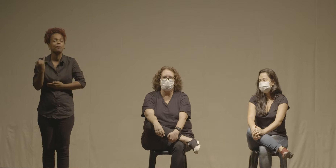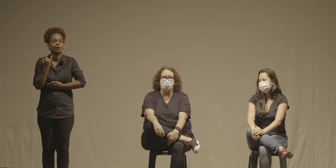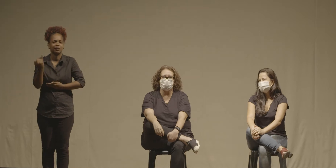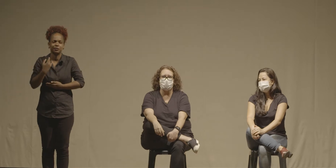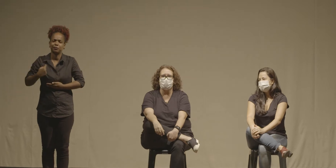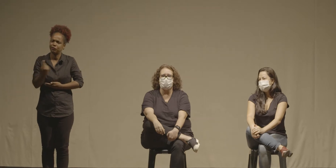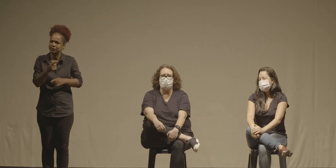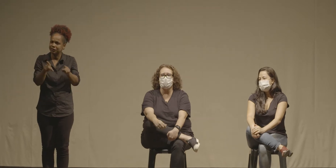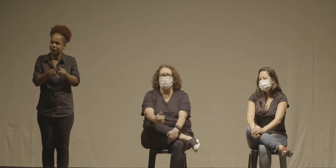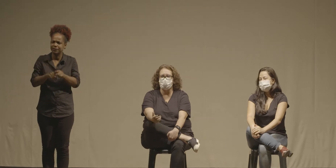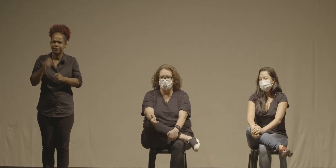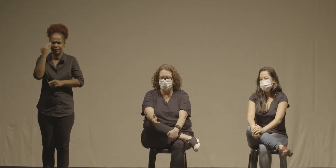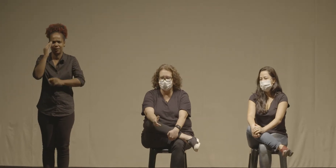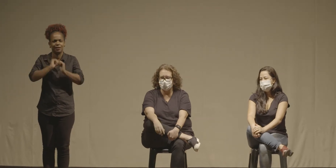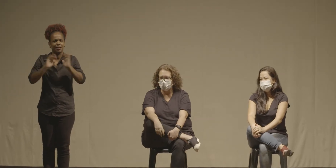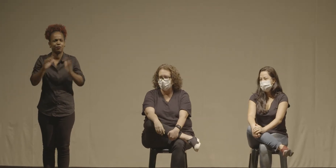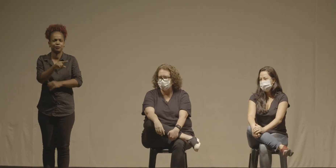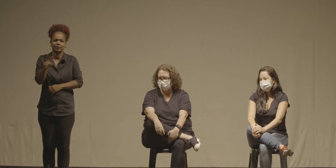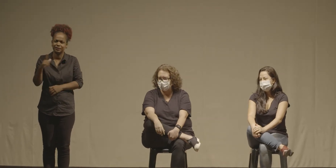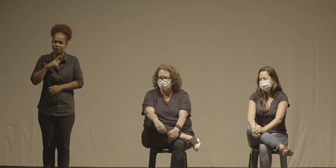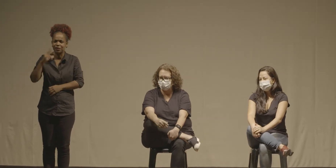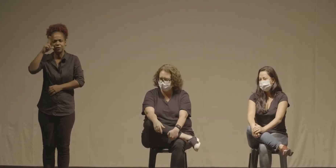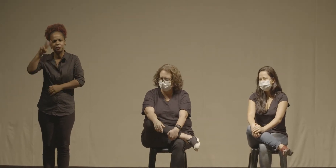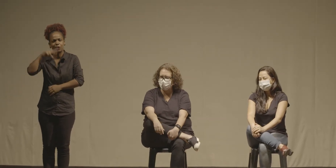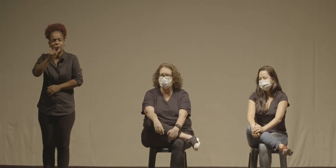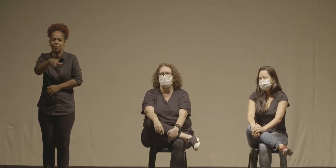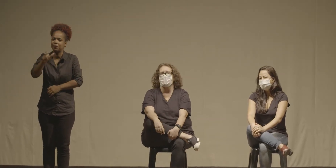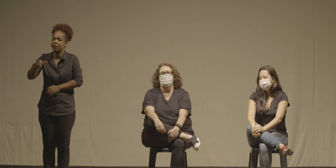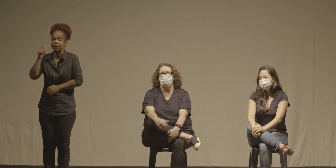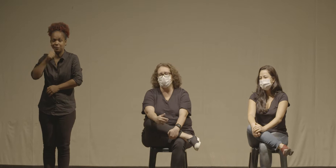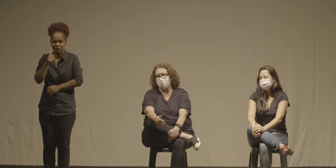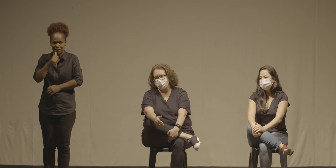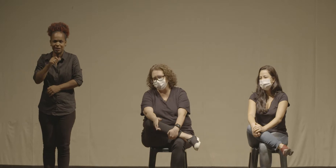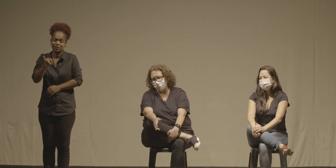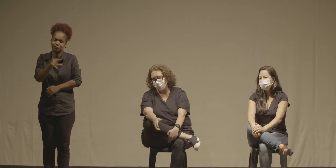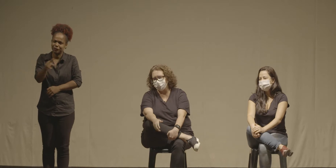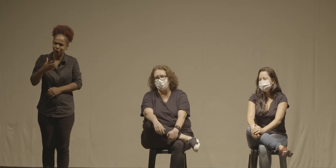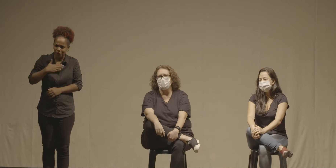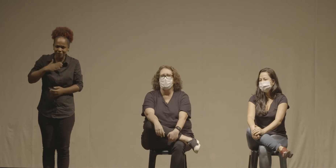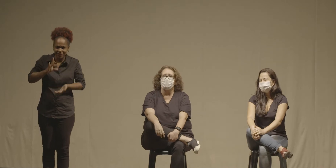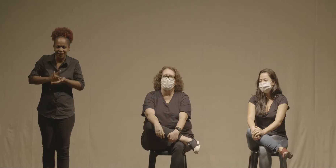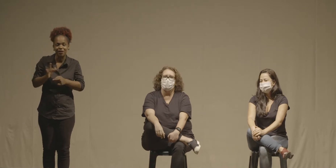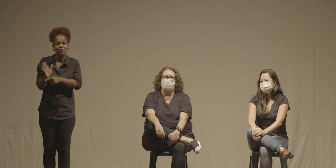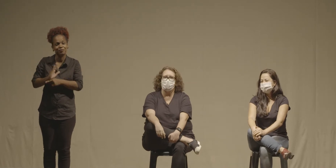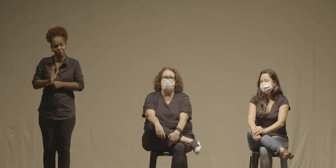importante para a gente também entender como vocês receberam a história dessas mulheres, se gostaram do filme.